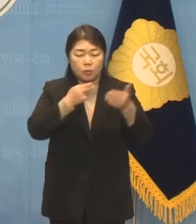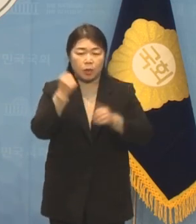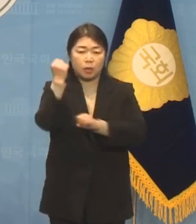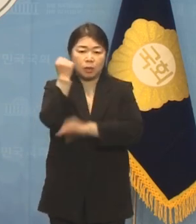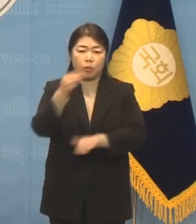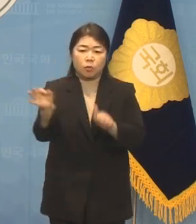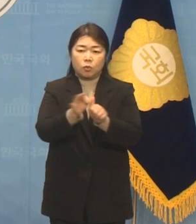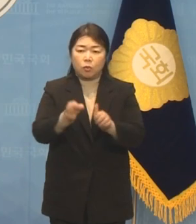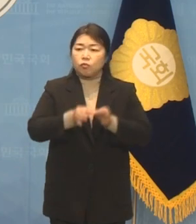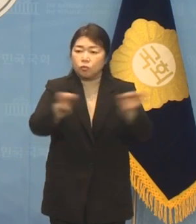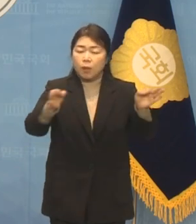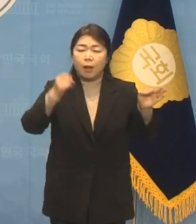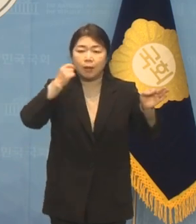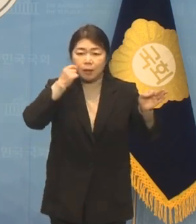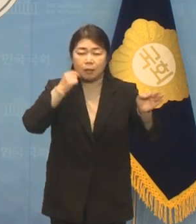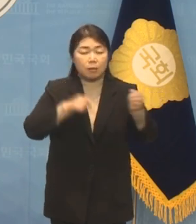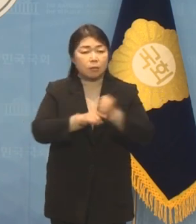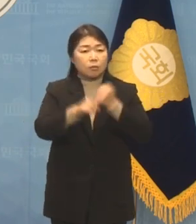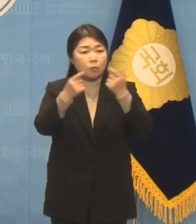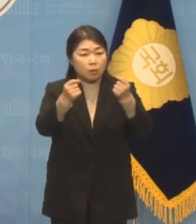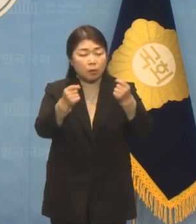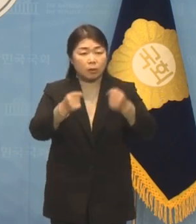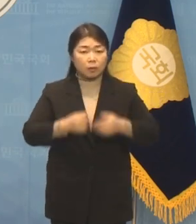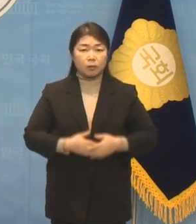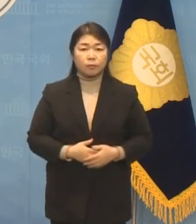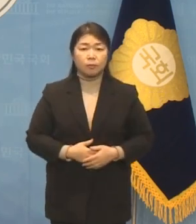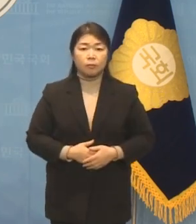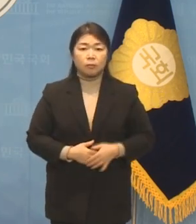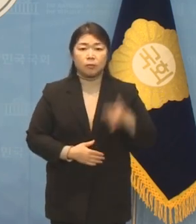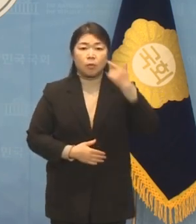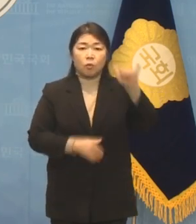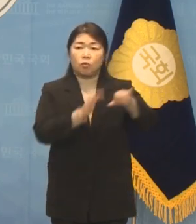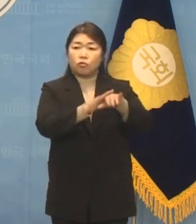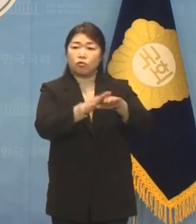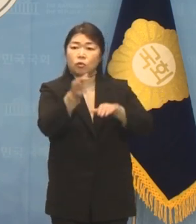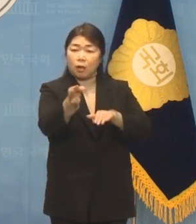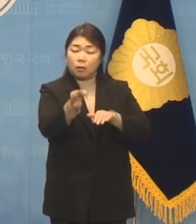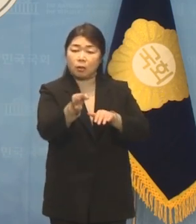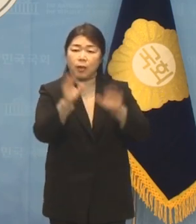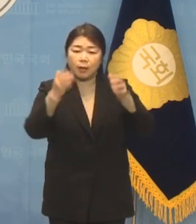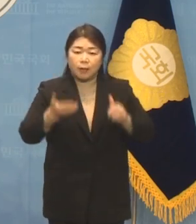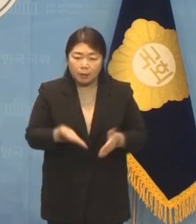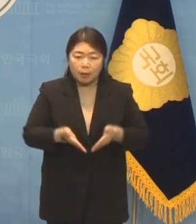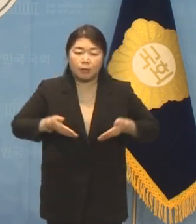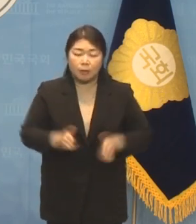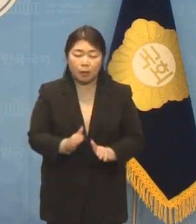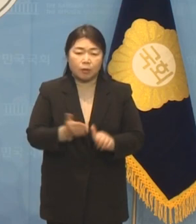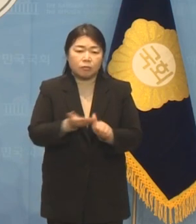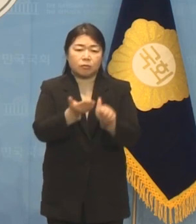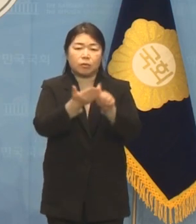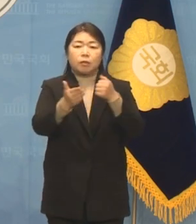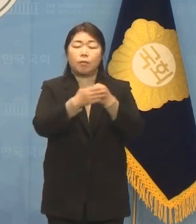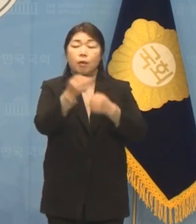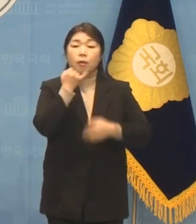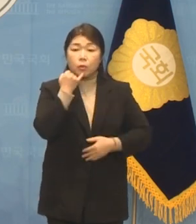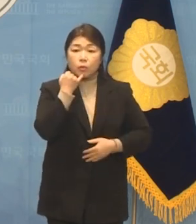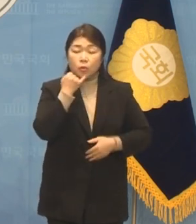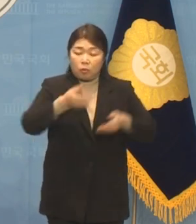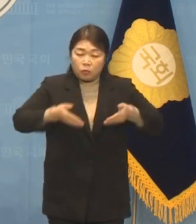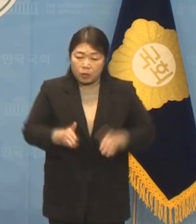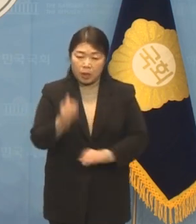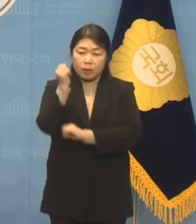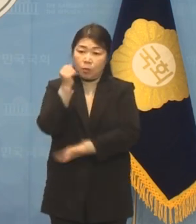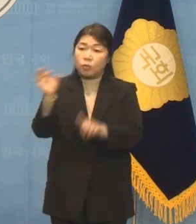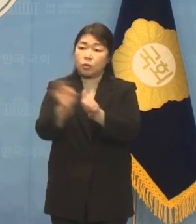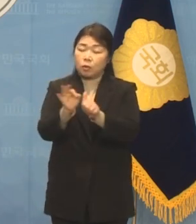나눠주면 안 된다는 뜻으로 해석됩니다. 부모수당은 육아를 조건으로 주니까 괜찮고